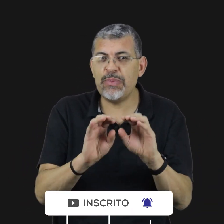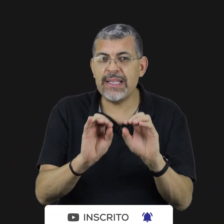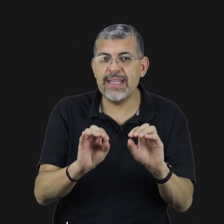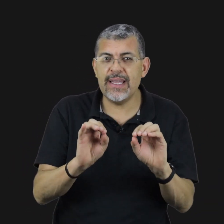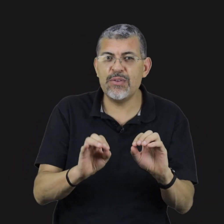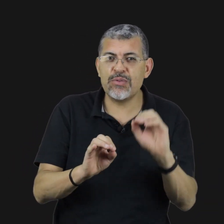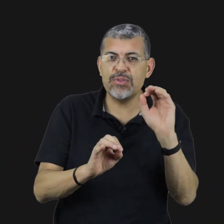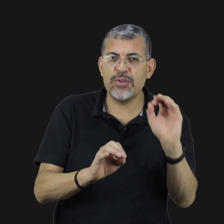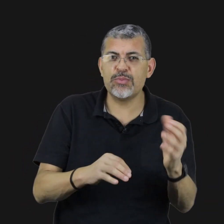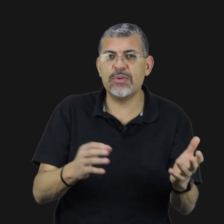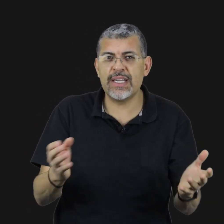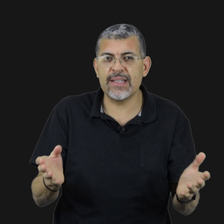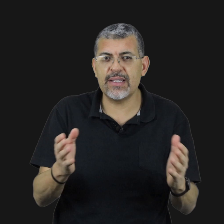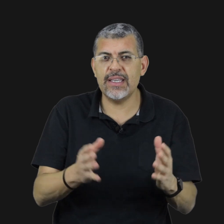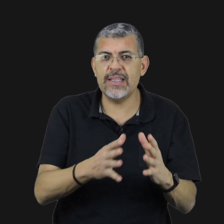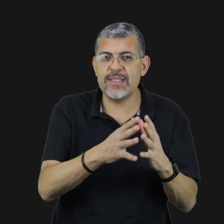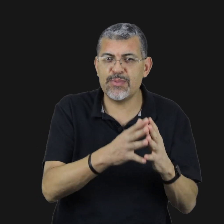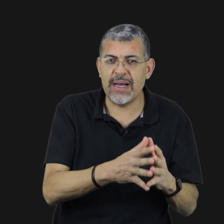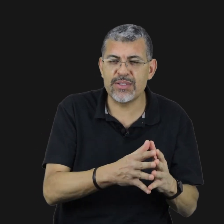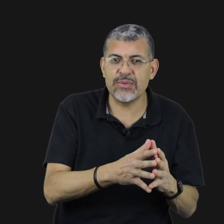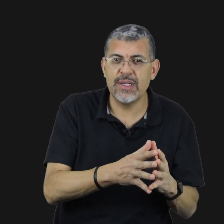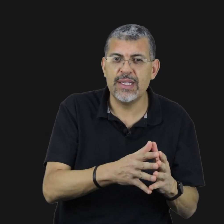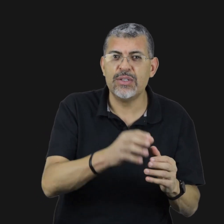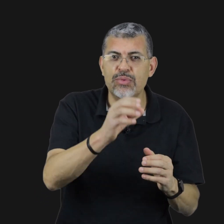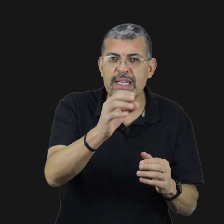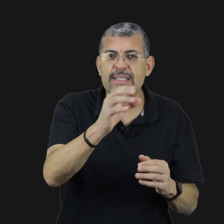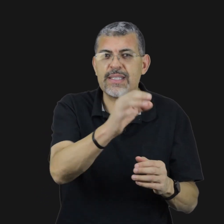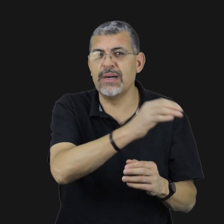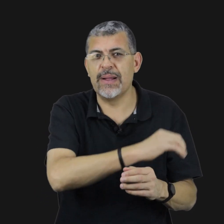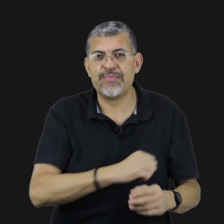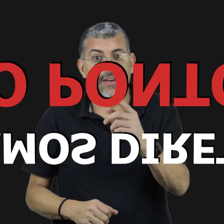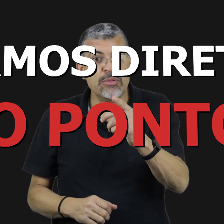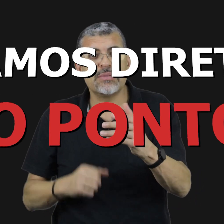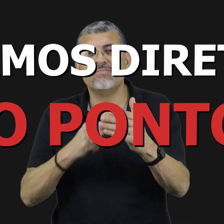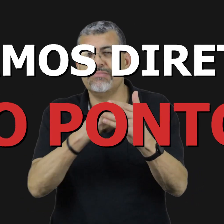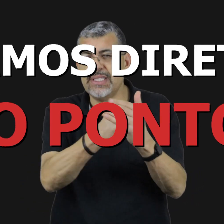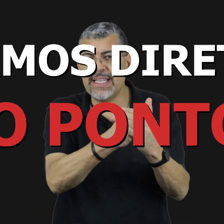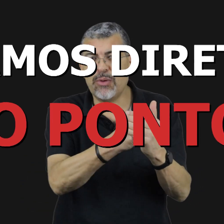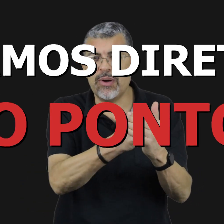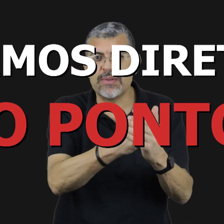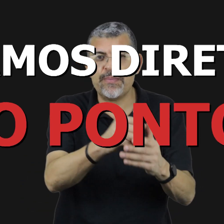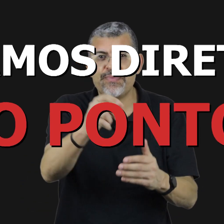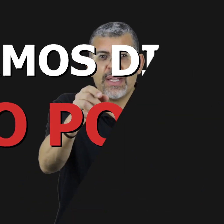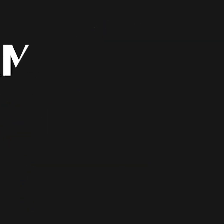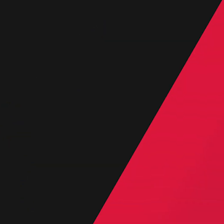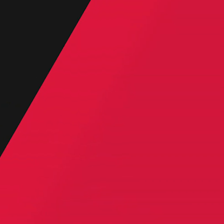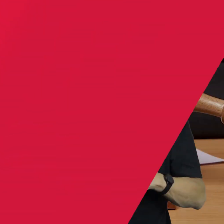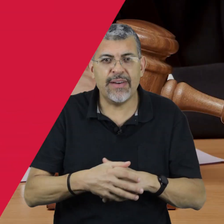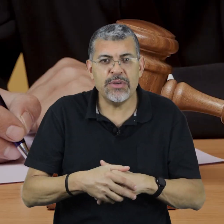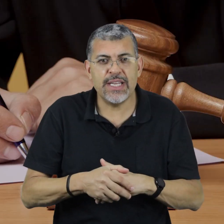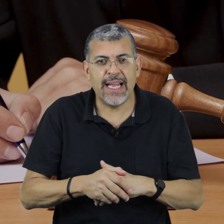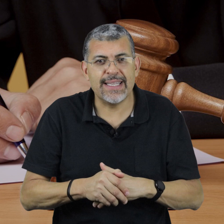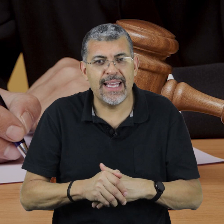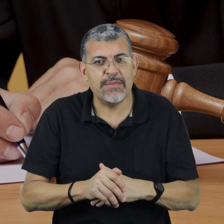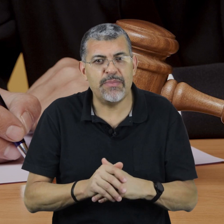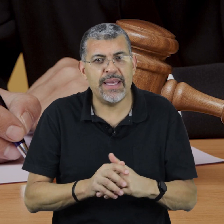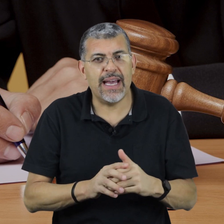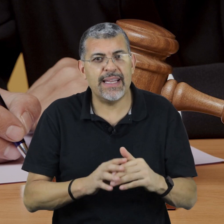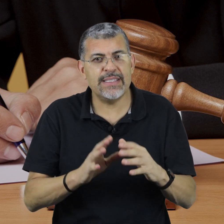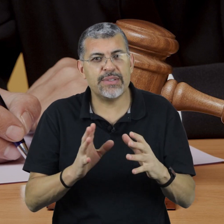que não perder nenhum conteúdo publicado aqui nesse espaço durante a semana vamos é tão ponto a famigerada mp